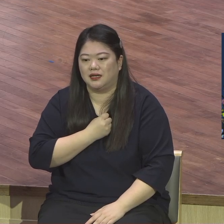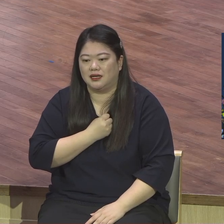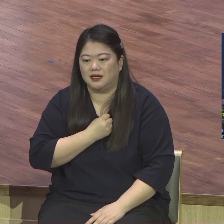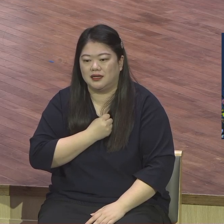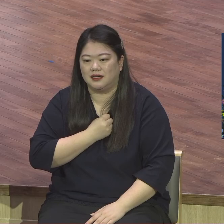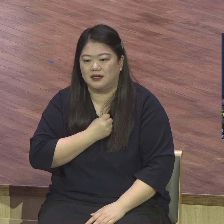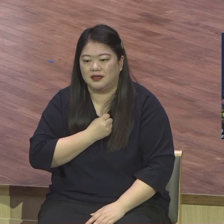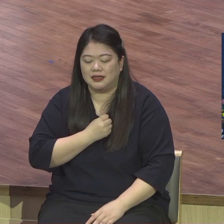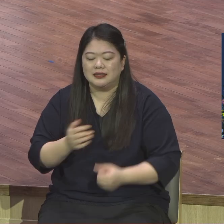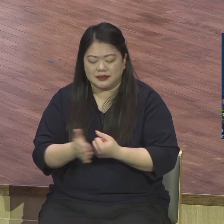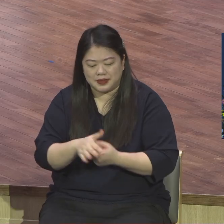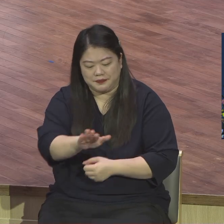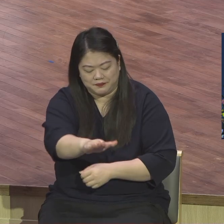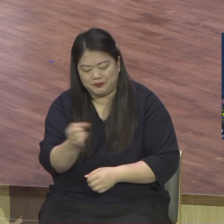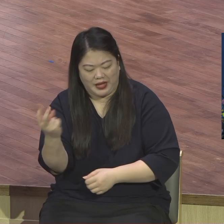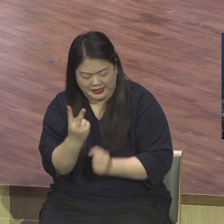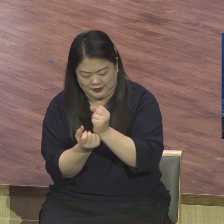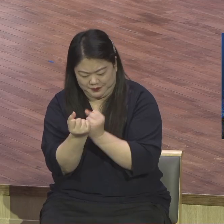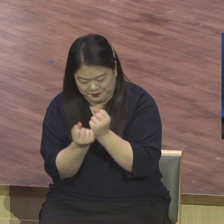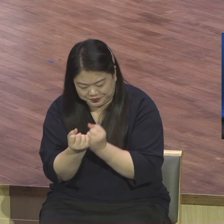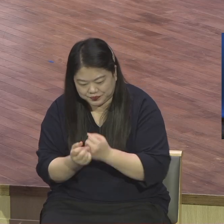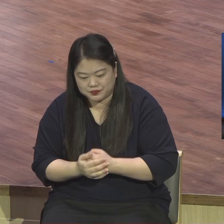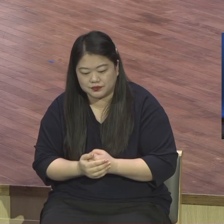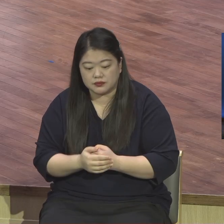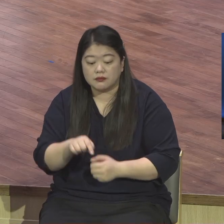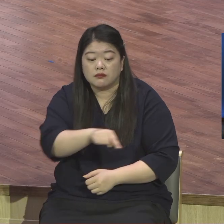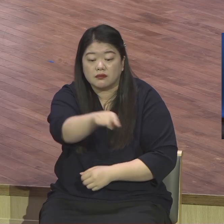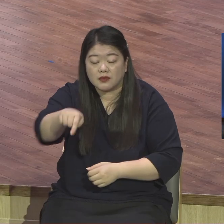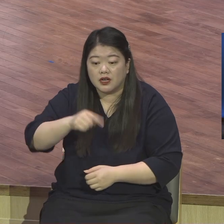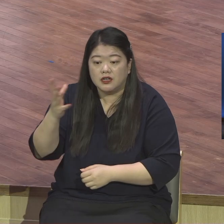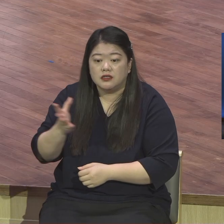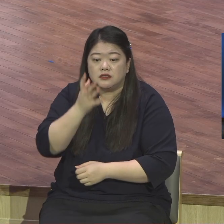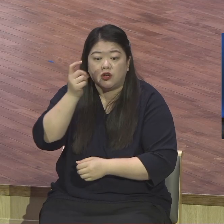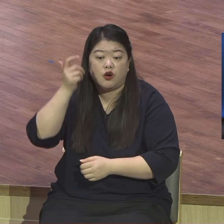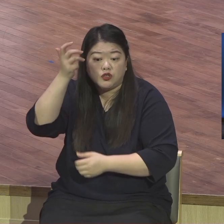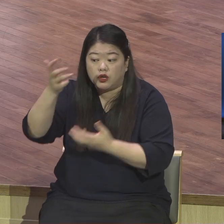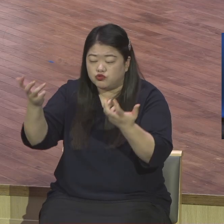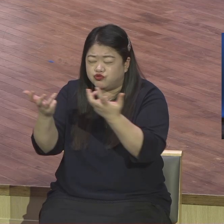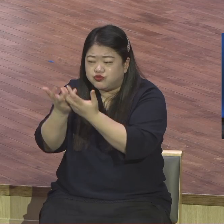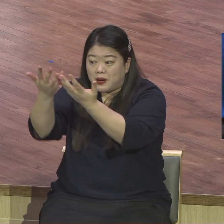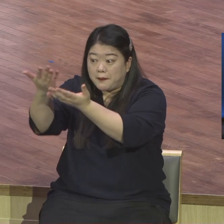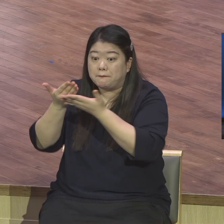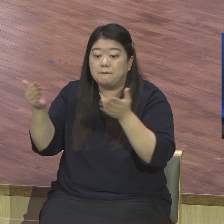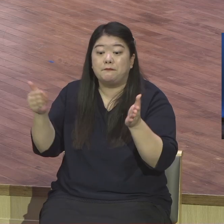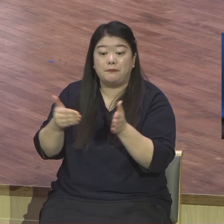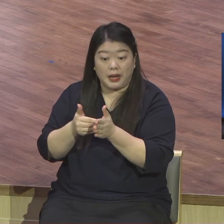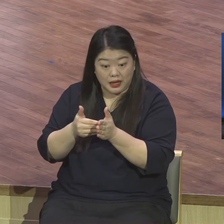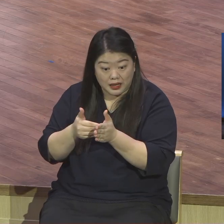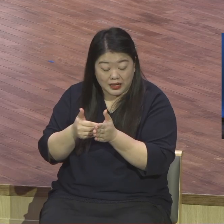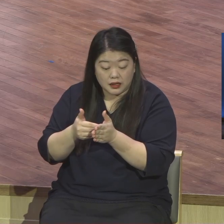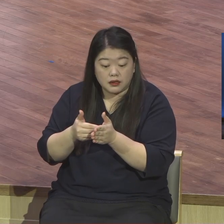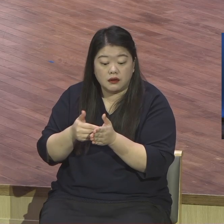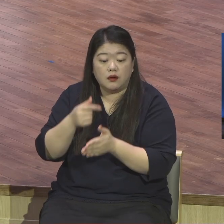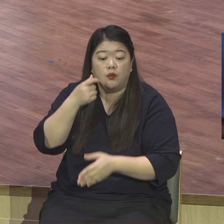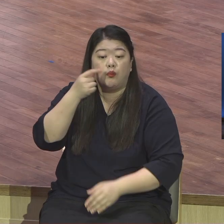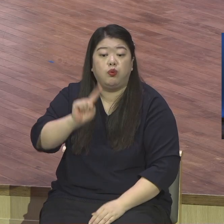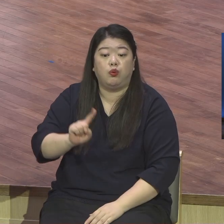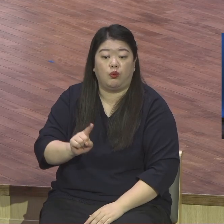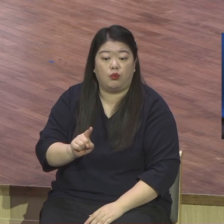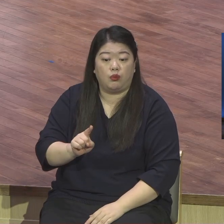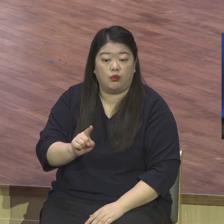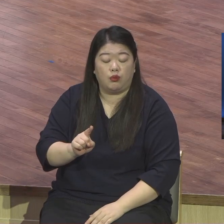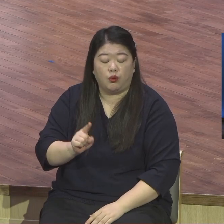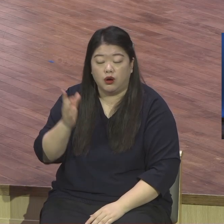이루어진 것임을 강조하고 있습니다. 너희가 성령을 받은 것이 율법의 행위로냐 혹은 듣고 믿음으로냐. 너희가